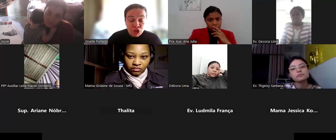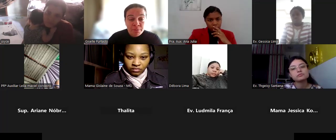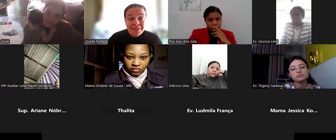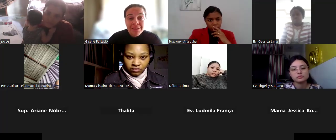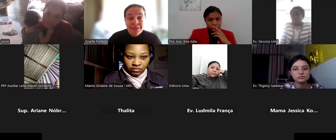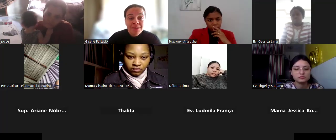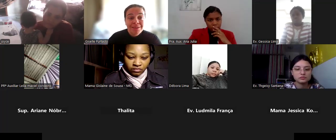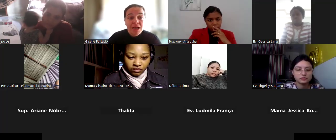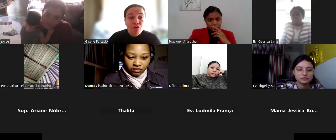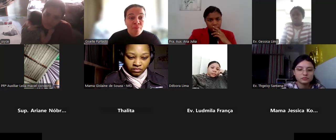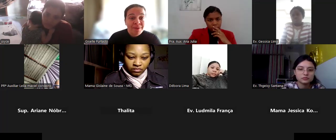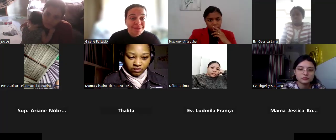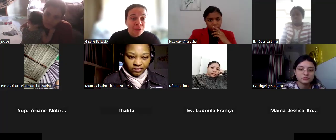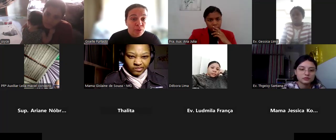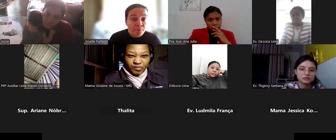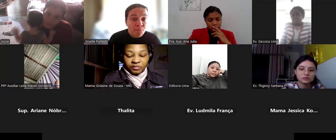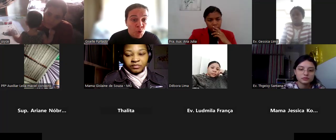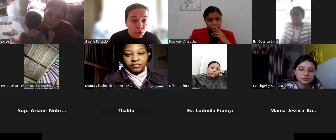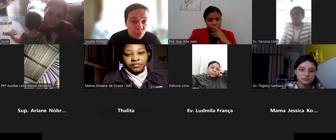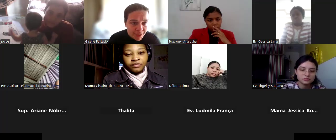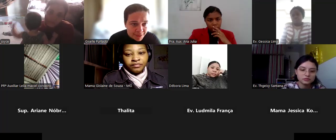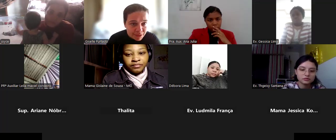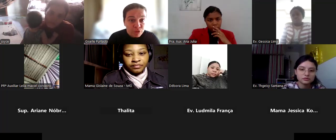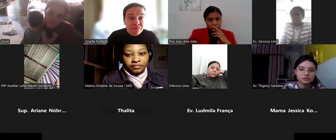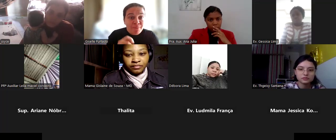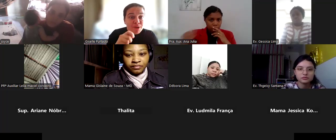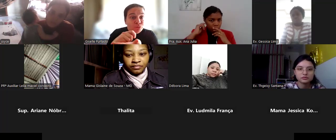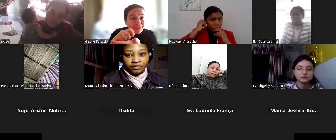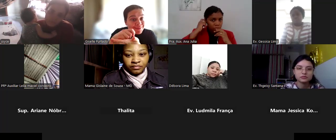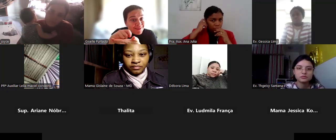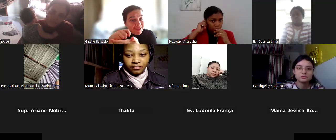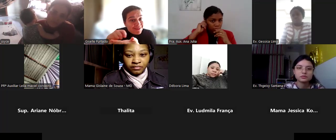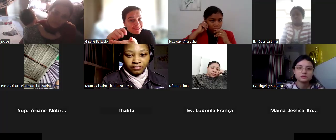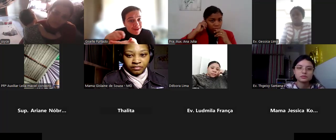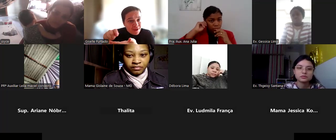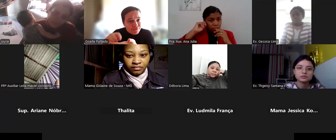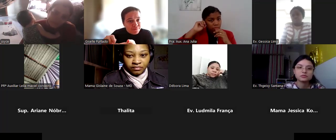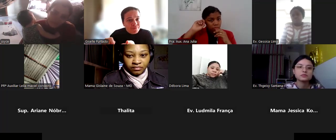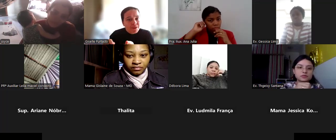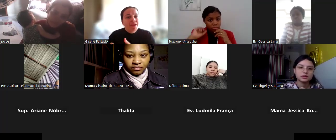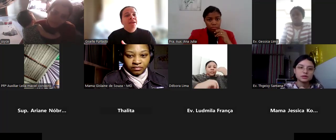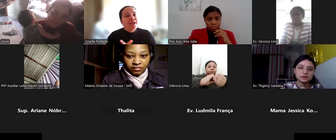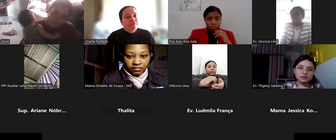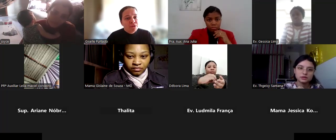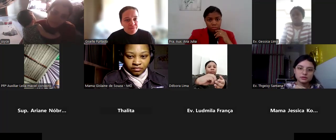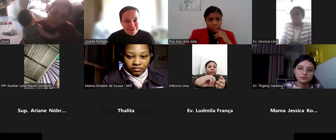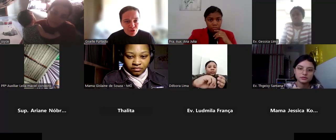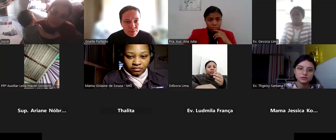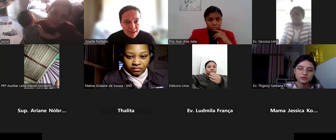gente precisa saber se ele é alfabetizado em português. Você vai perguntar se ele escreve. E aí você vai se comunicar